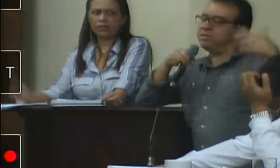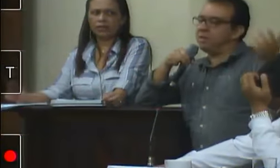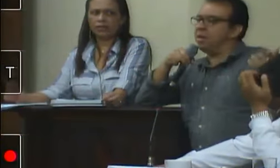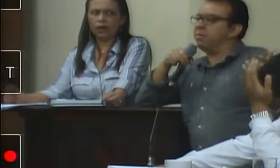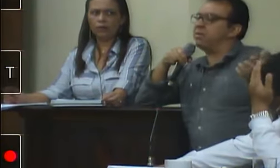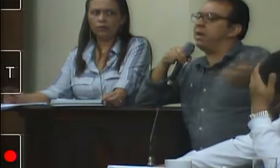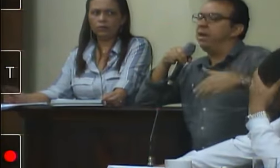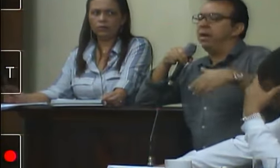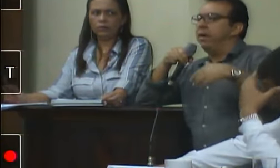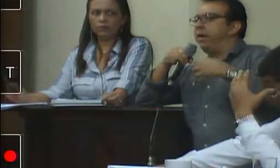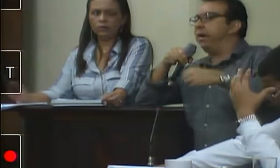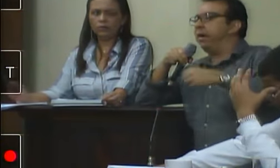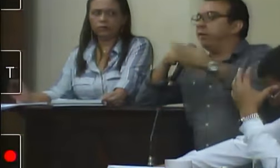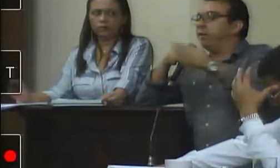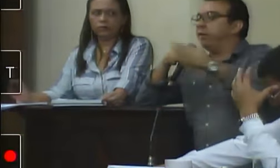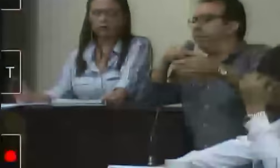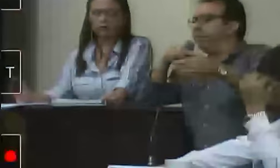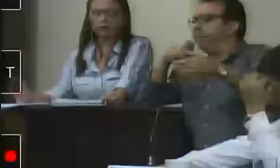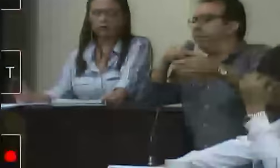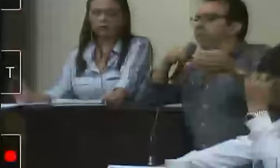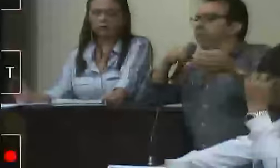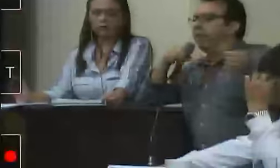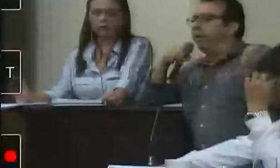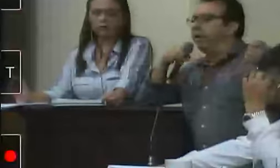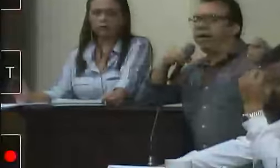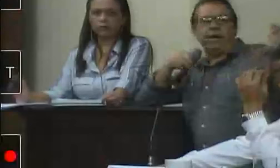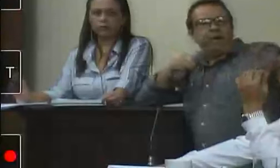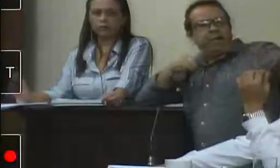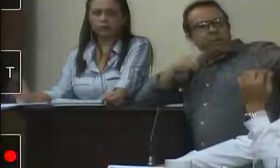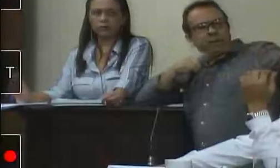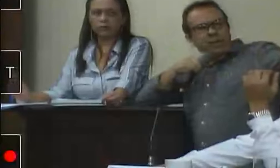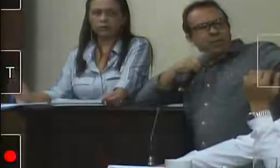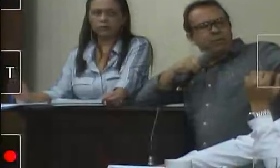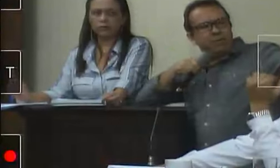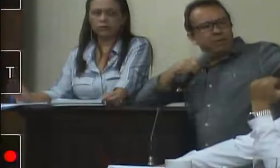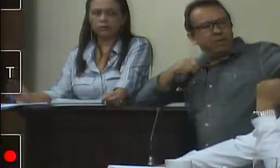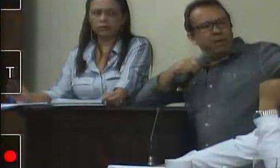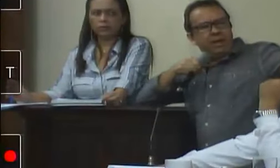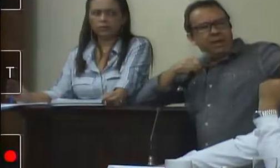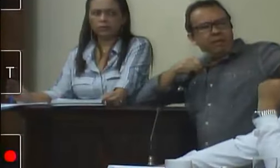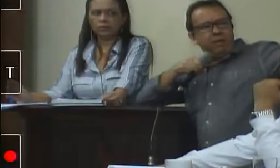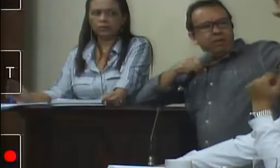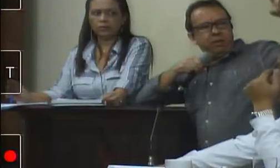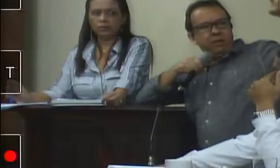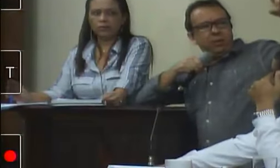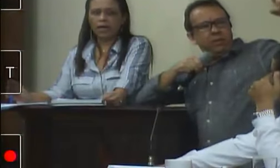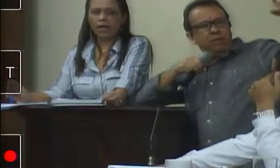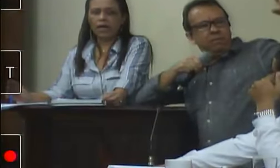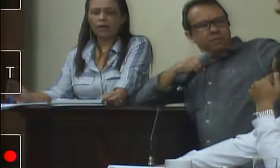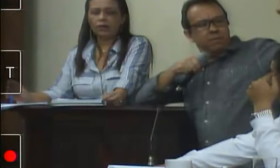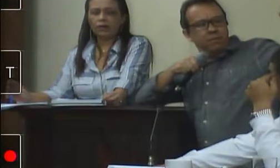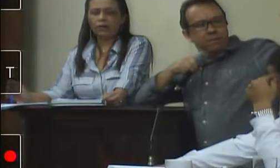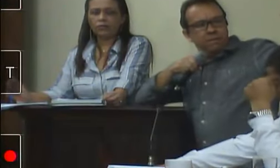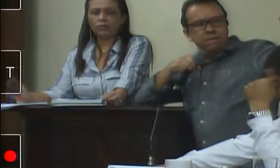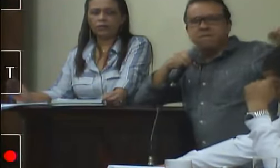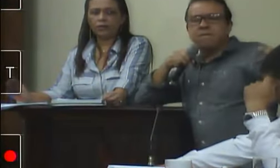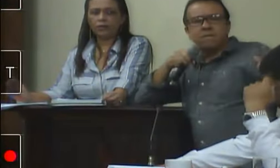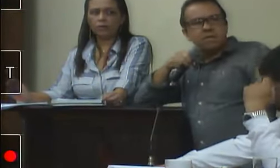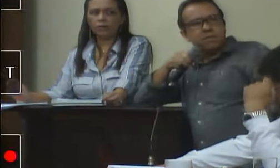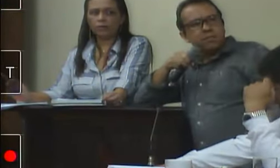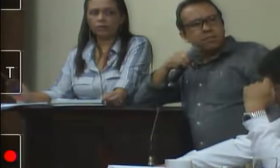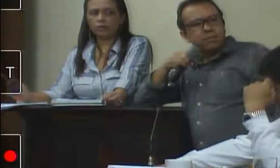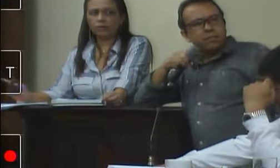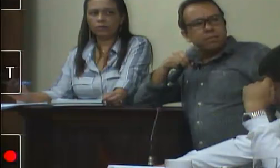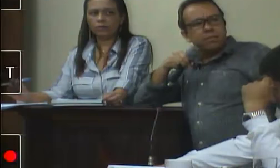8 ou 9 novos exames, né? Inclusive, como é que chama? Aquele que é feito em volta redonda?